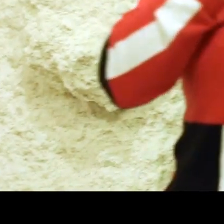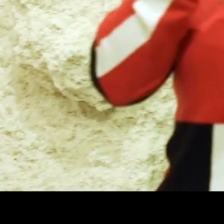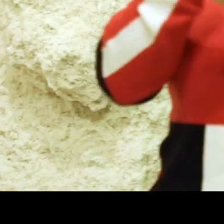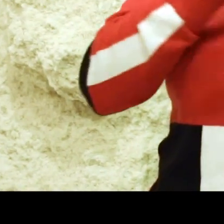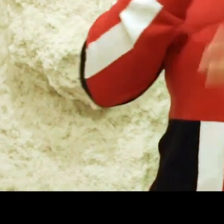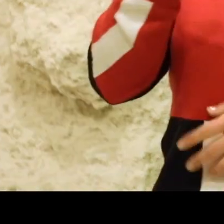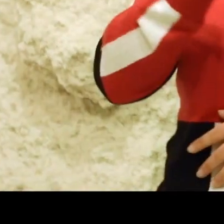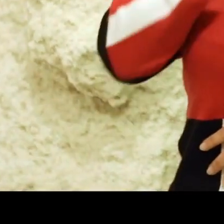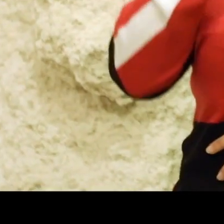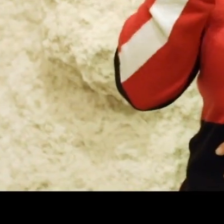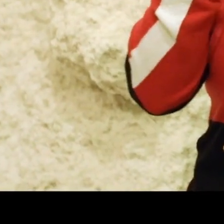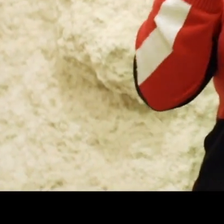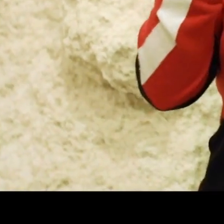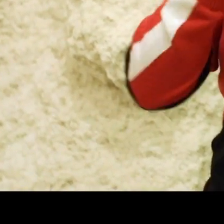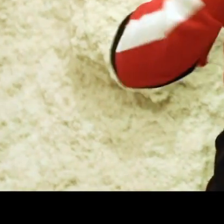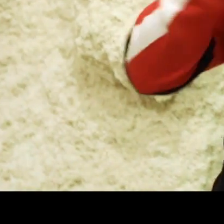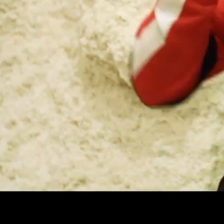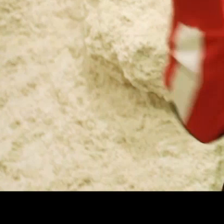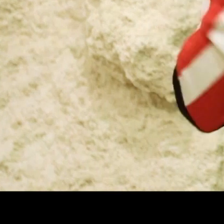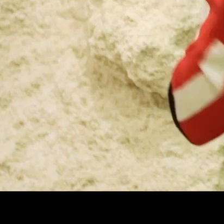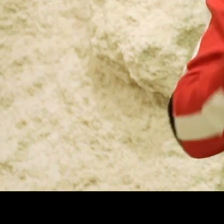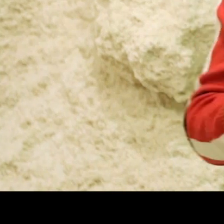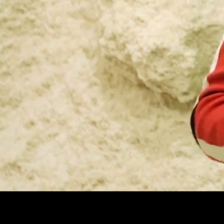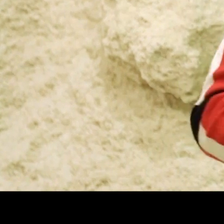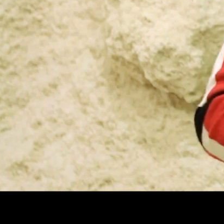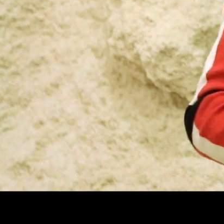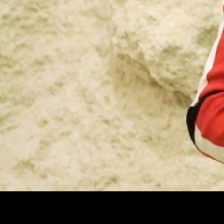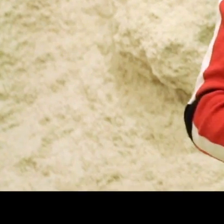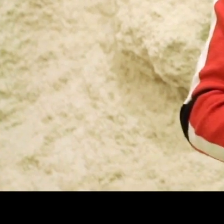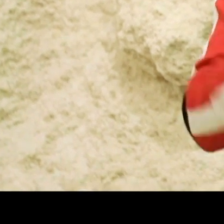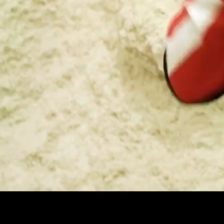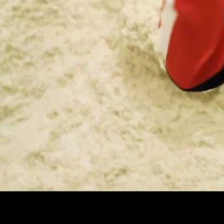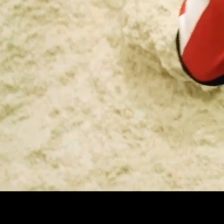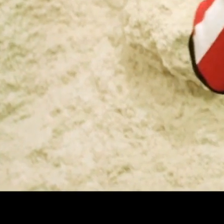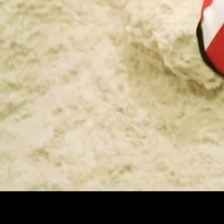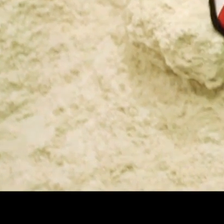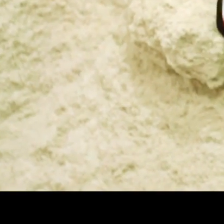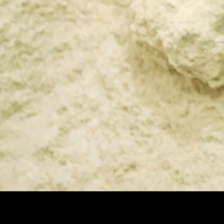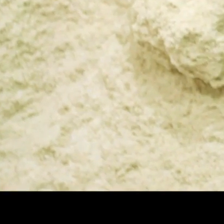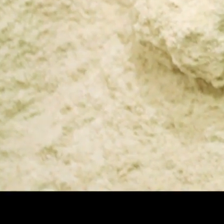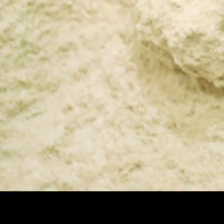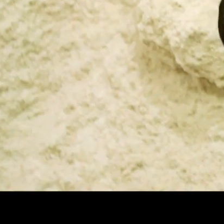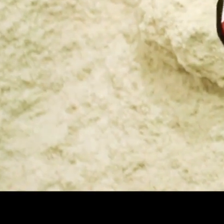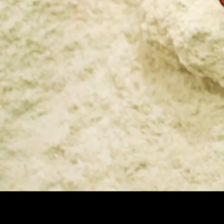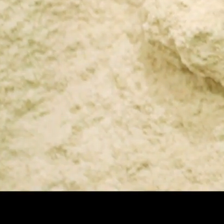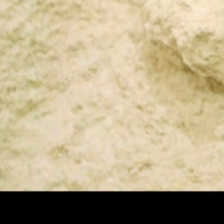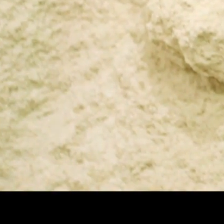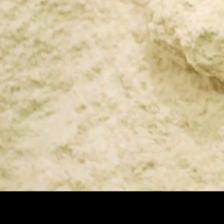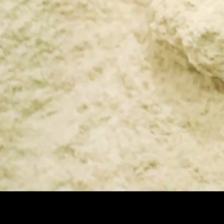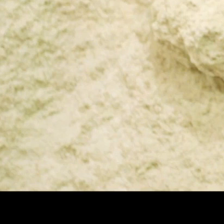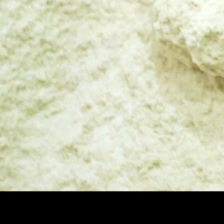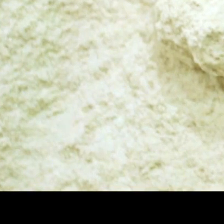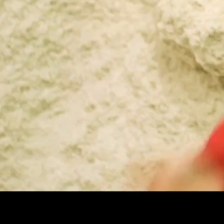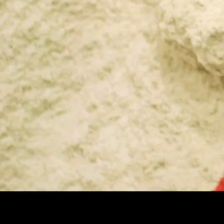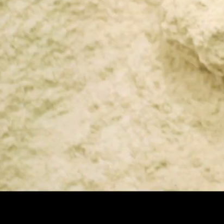մաս ստացանք այդ ինֆորմացիան մեր ուղեղների մեջ, որը որ շատ մեծ հետաքրքրություն ու նորություն էր մեզ համար։